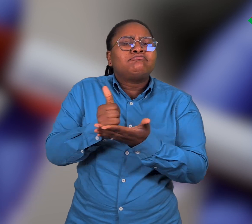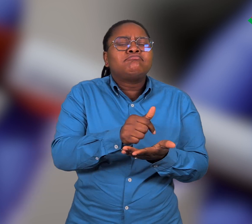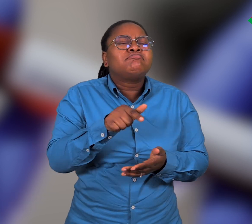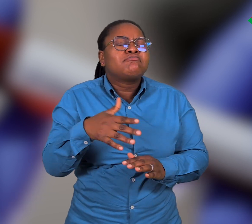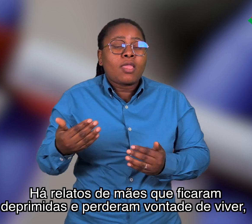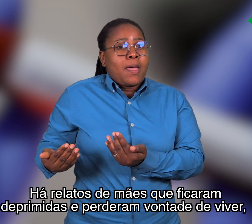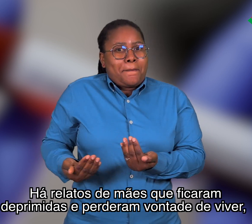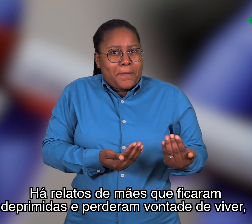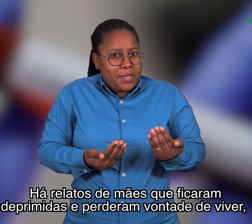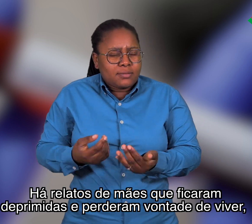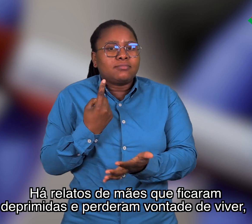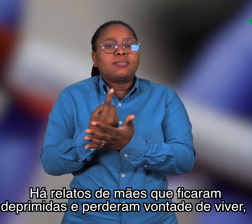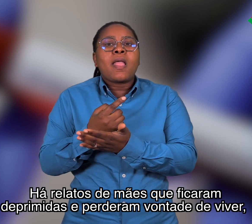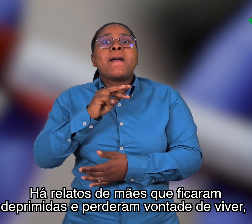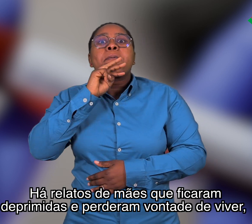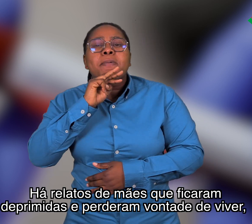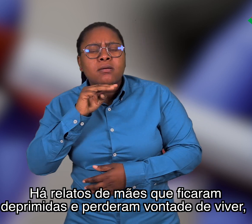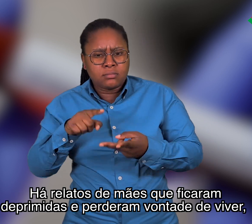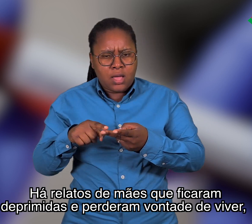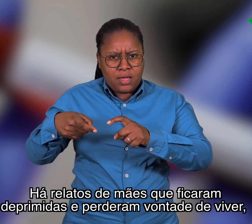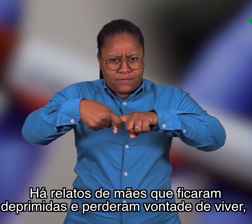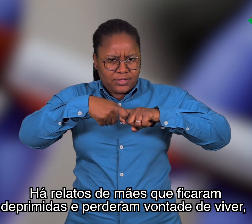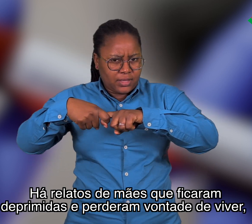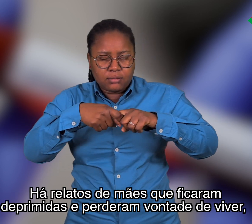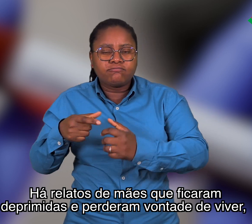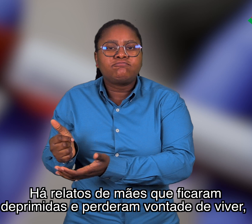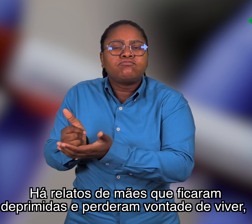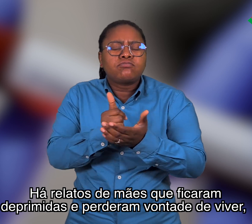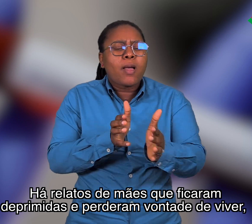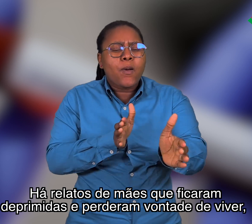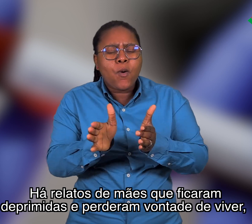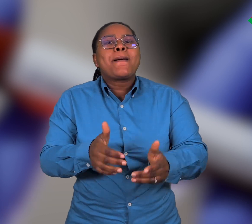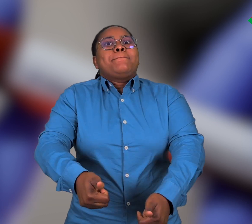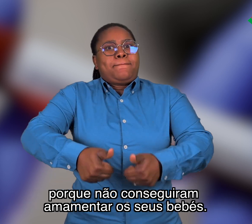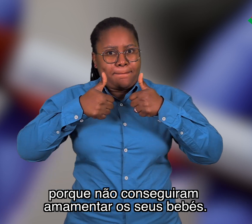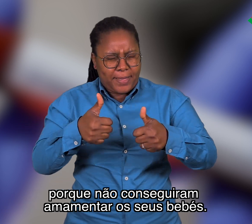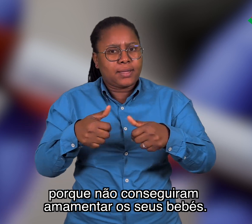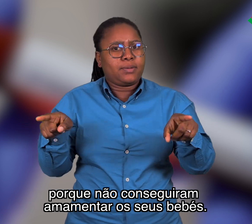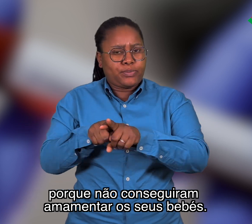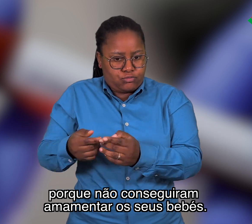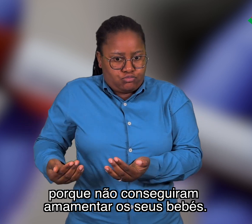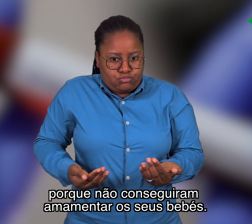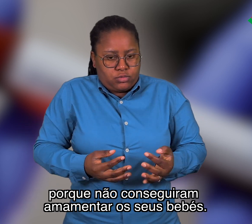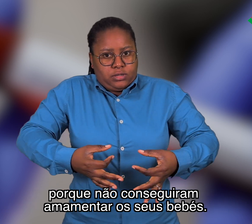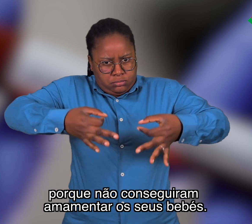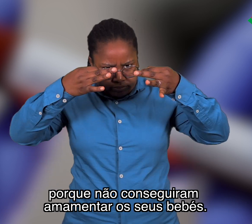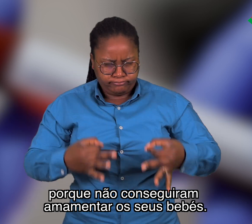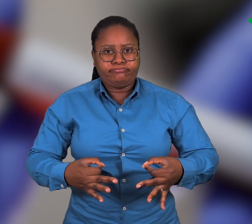Há relatos de mães que ficaram deprimidas e perderam vontade de viver porque não conseguiram amamentar os seus bebês.